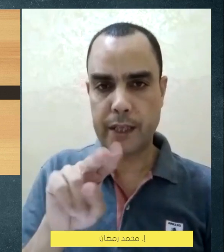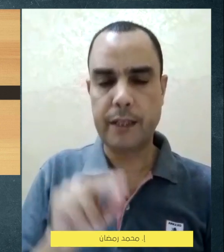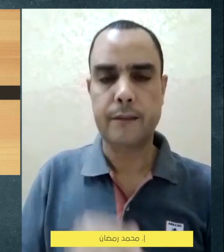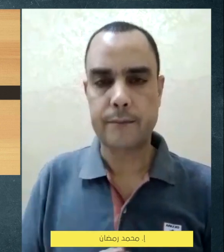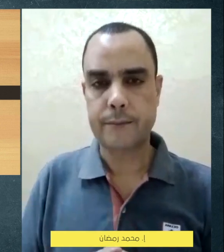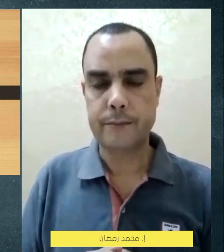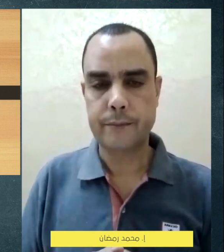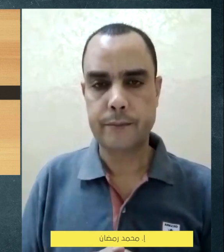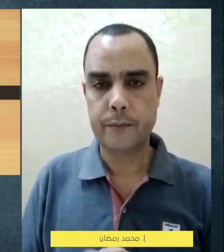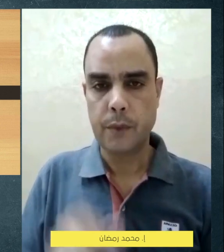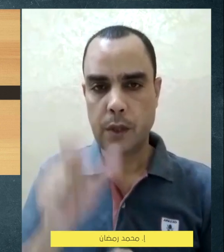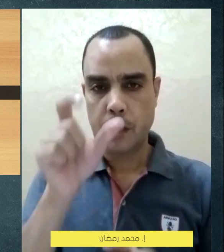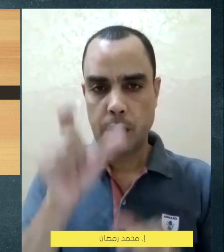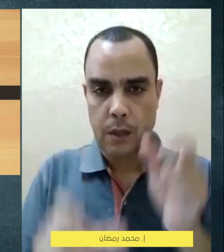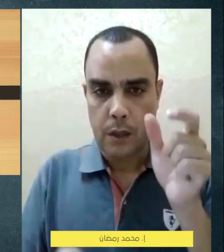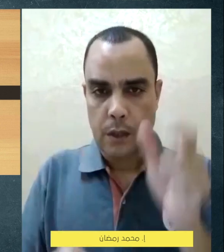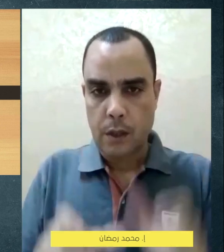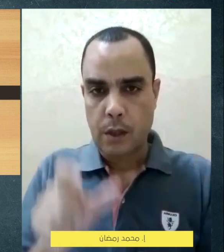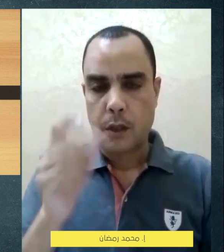إخواني